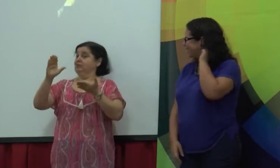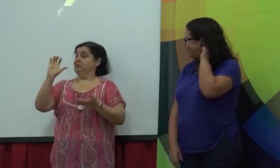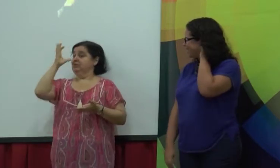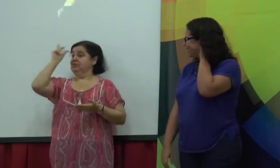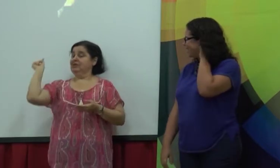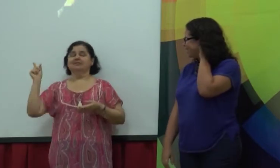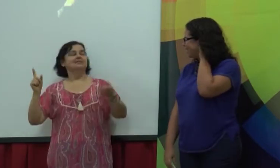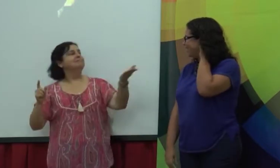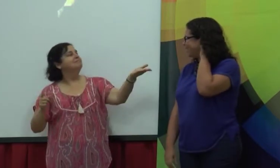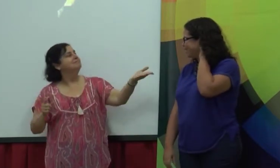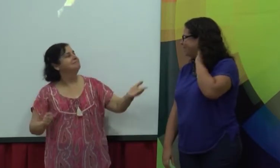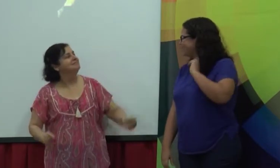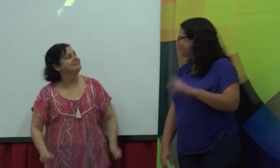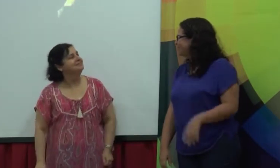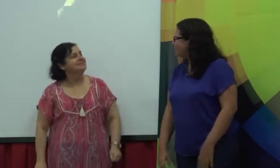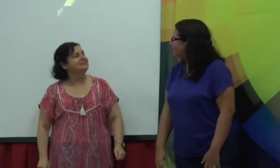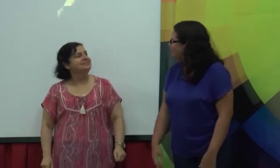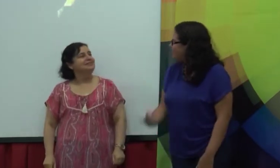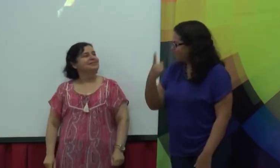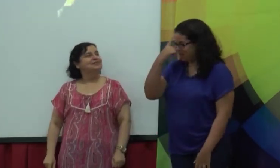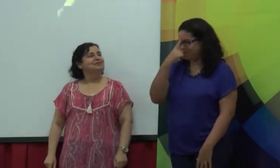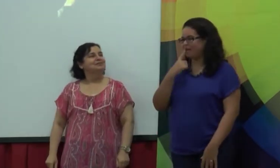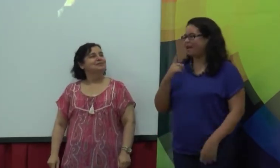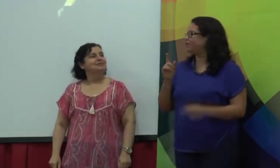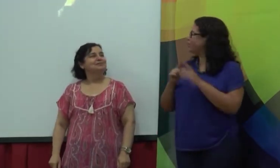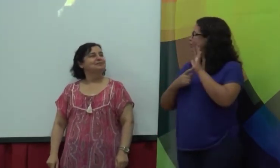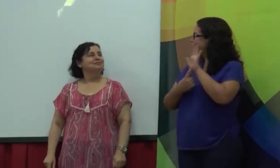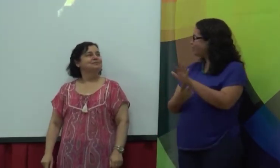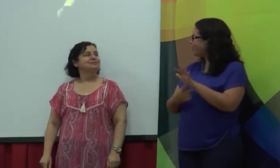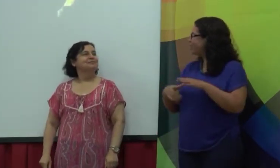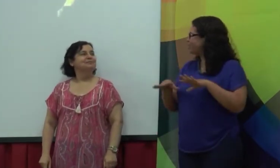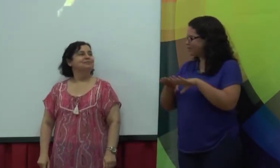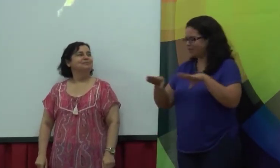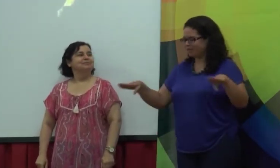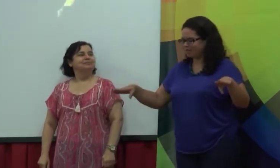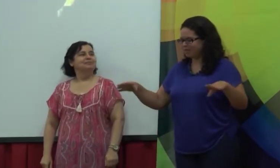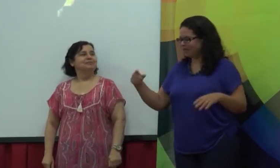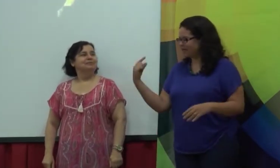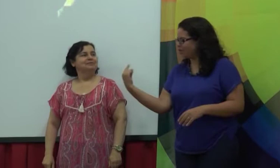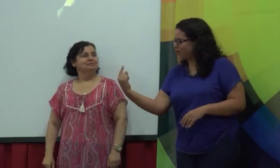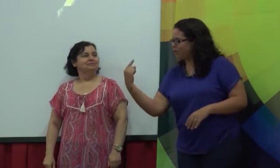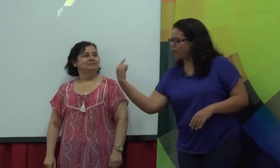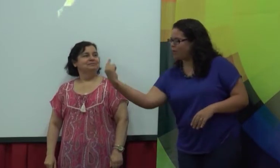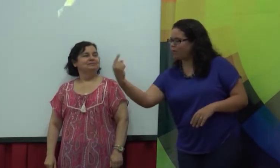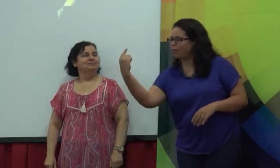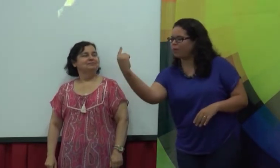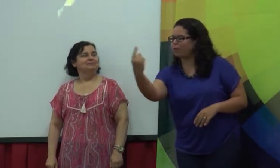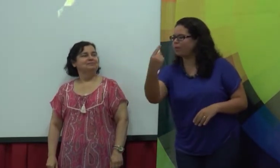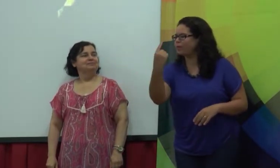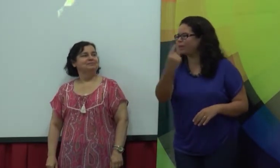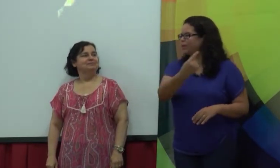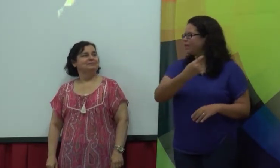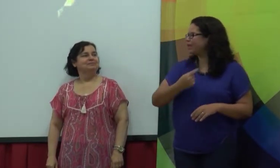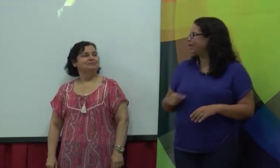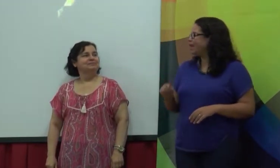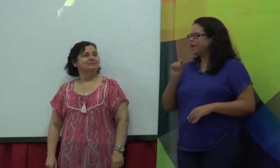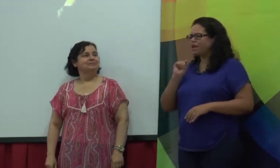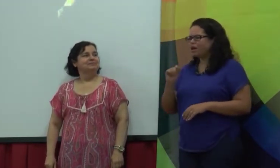explicado sobre o fenômeno das mesas girantes. Essa imagem mostra a mesa que